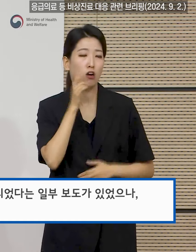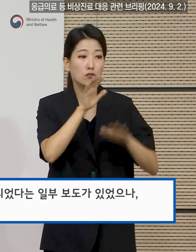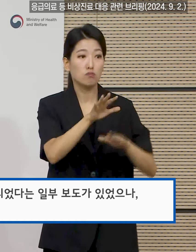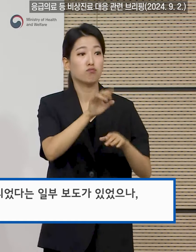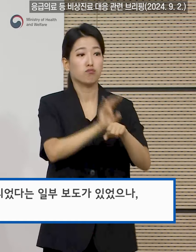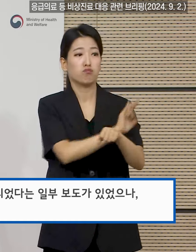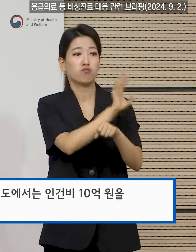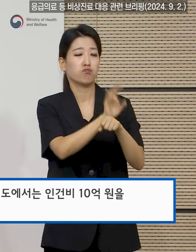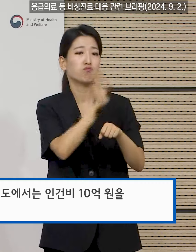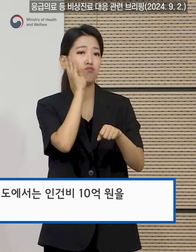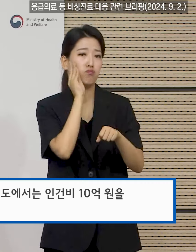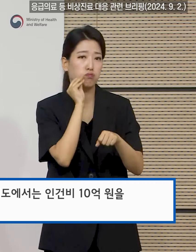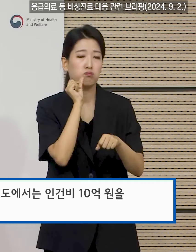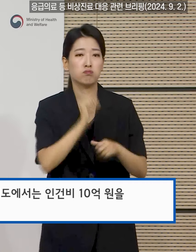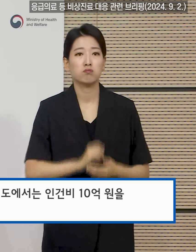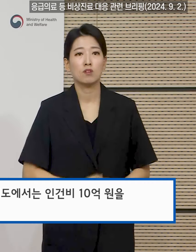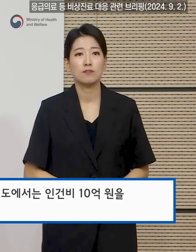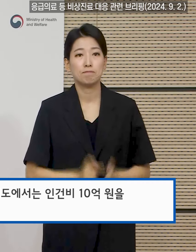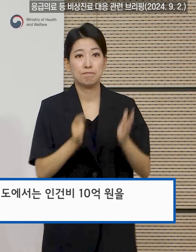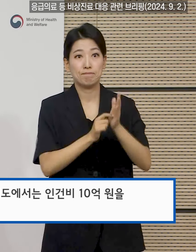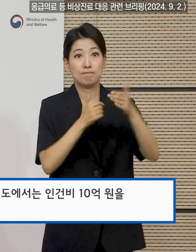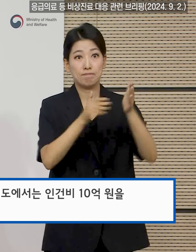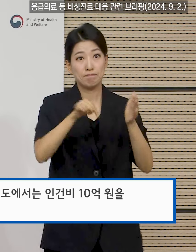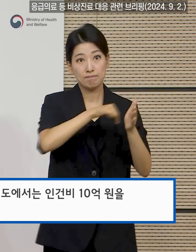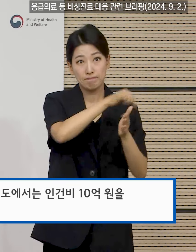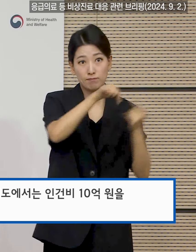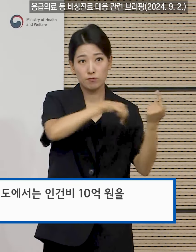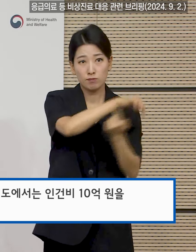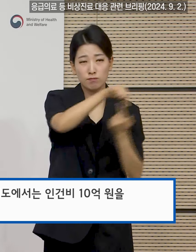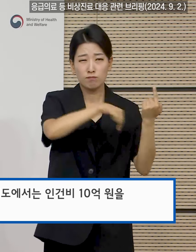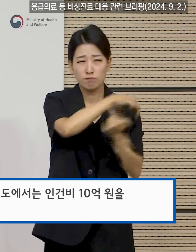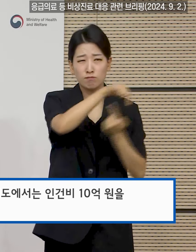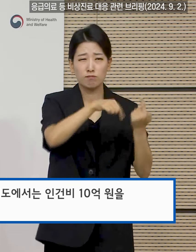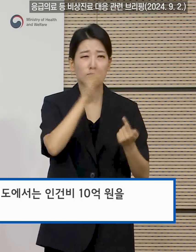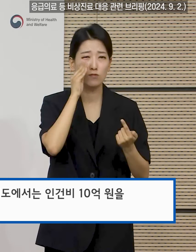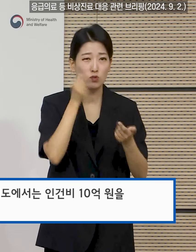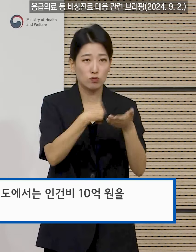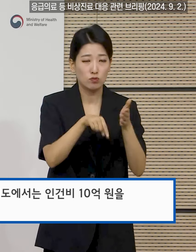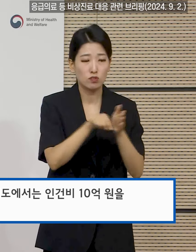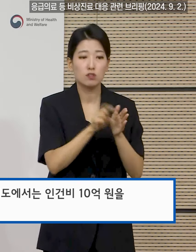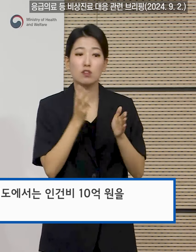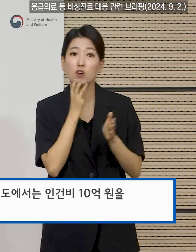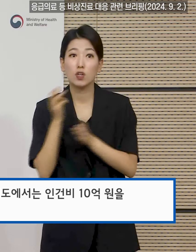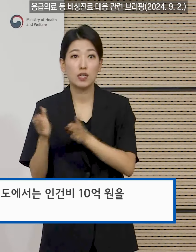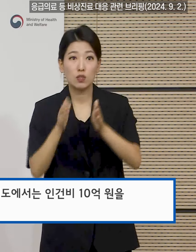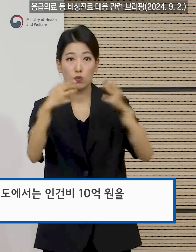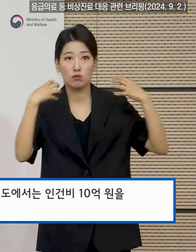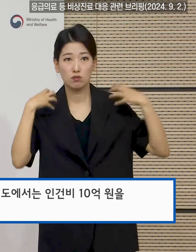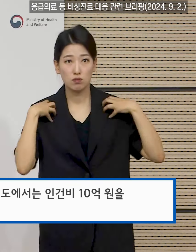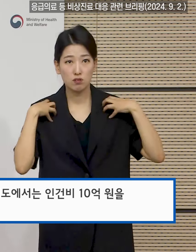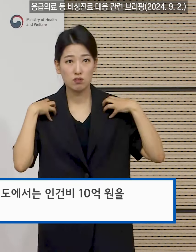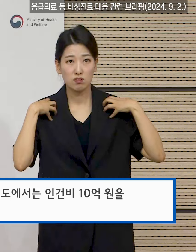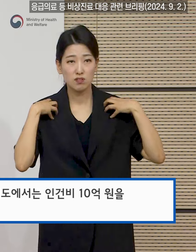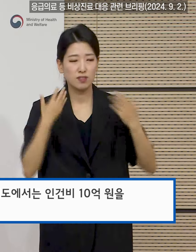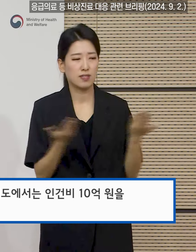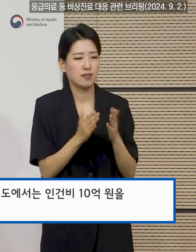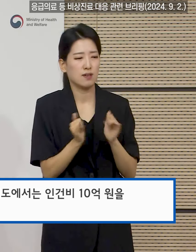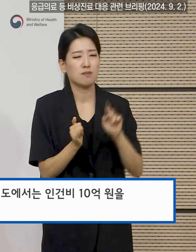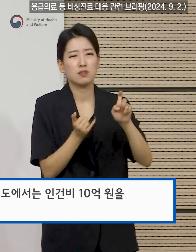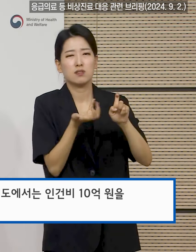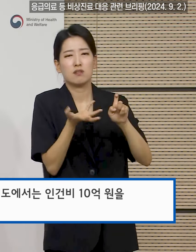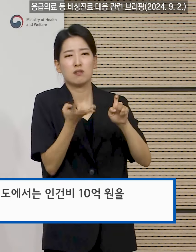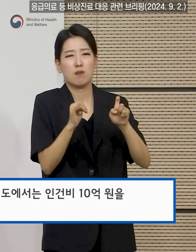중입니다. 아주대병원 응급실 운영에 차질이 없도록 경기도에서는 인건비 10억 원을 투입하기로